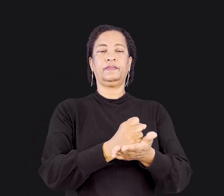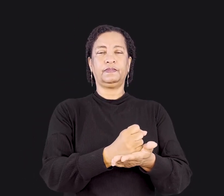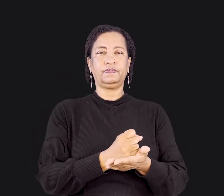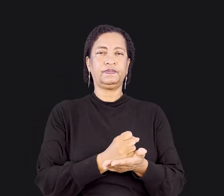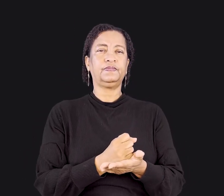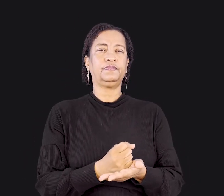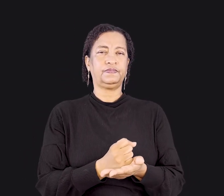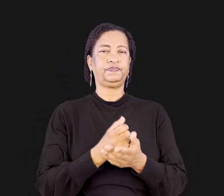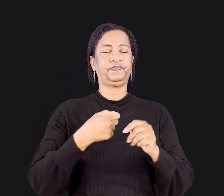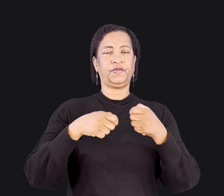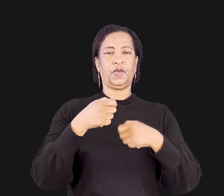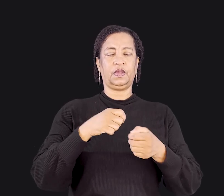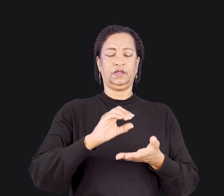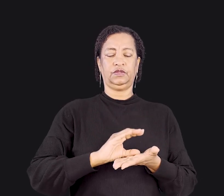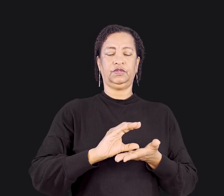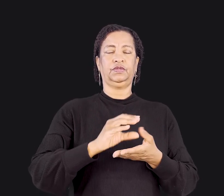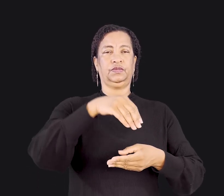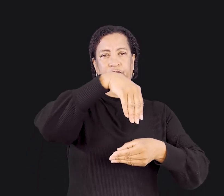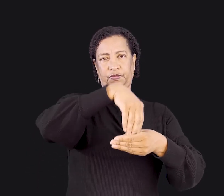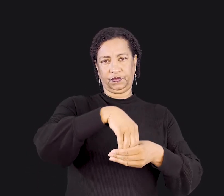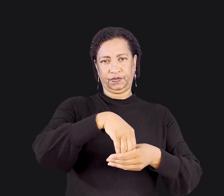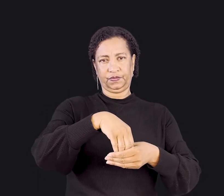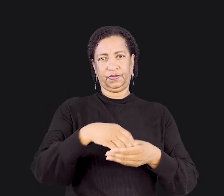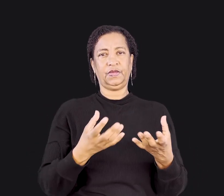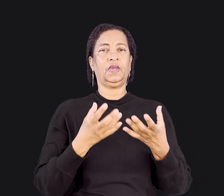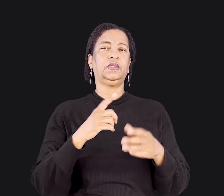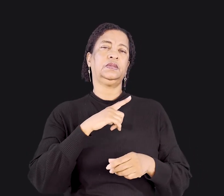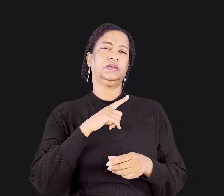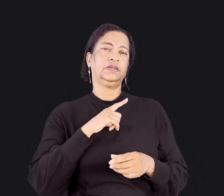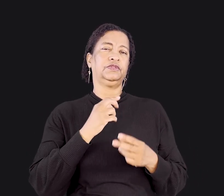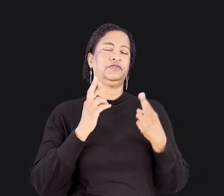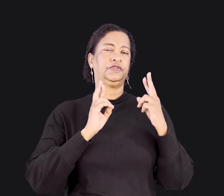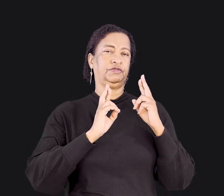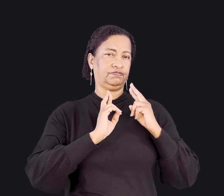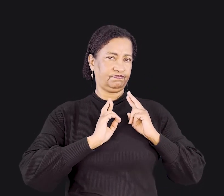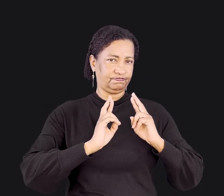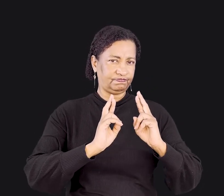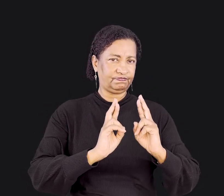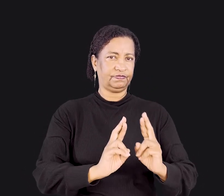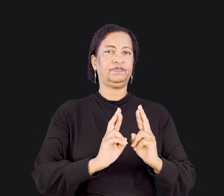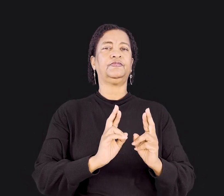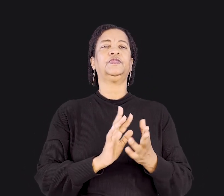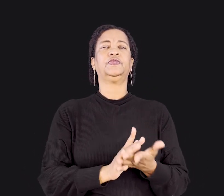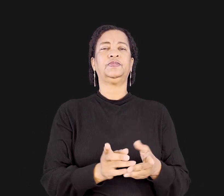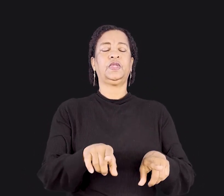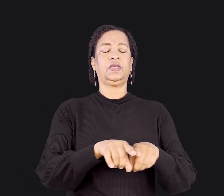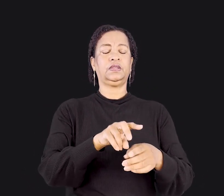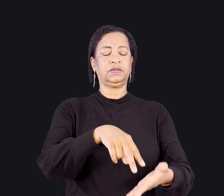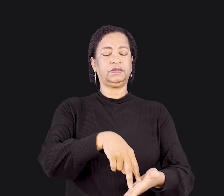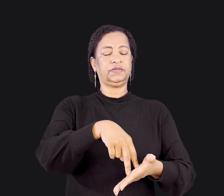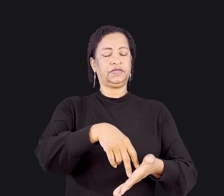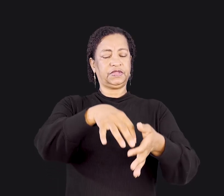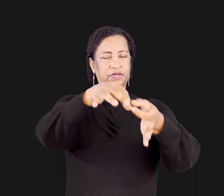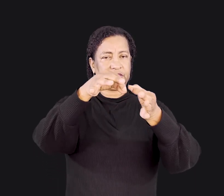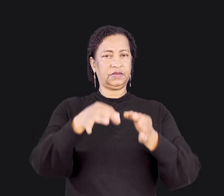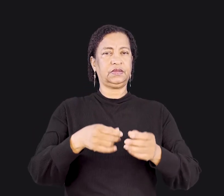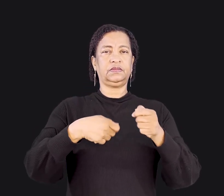acompanhassem a administração da oferta. Ele queria que houvesse responsabilidade e integridade na administração